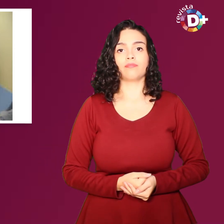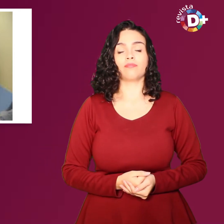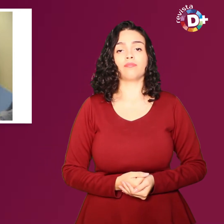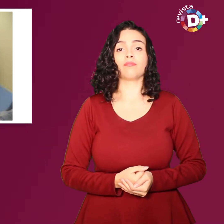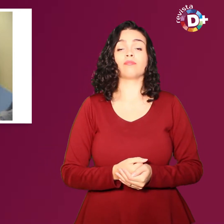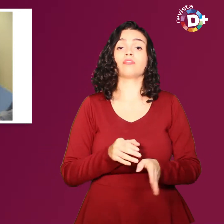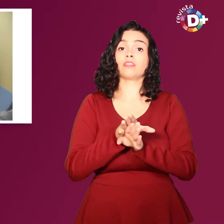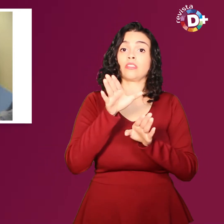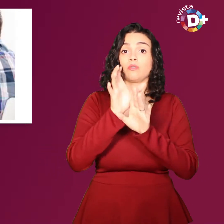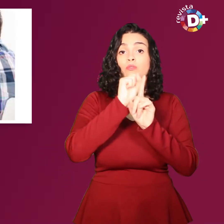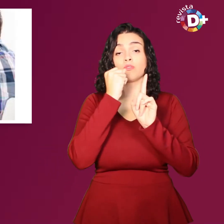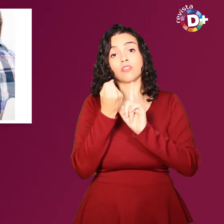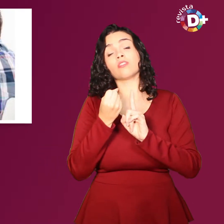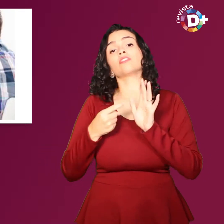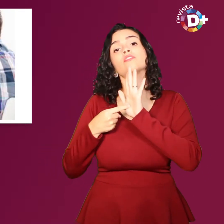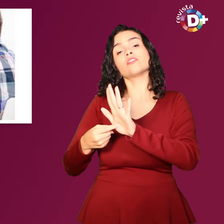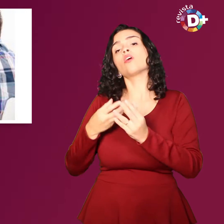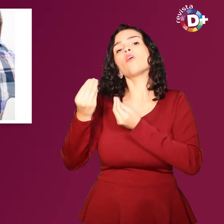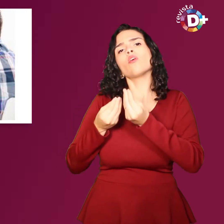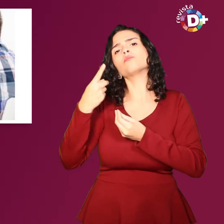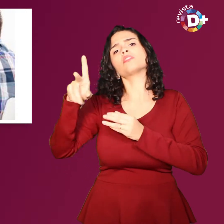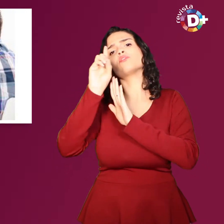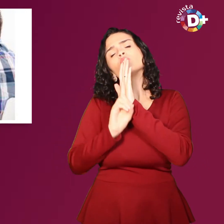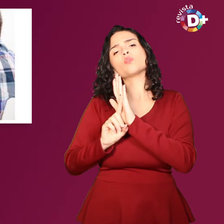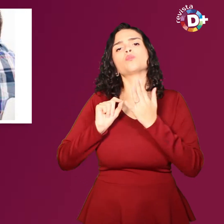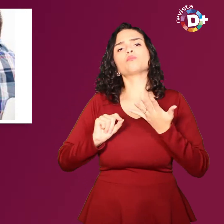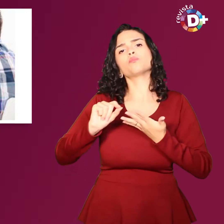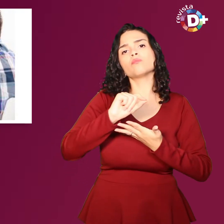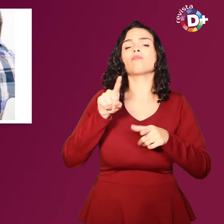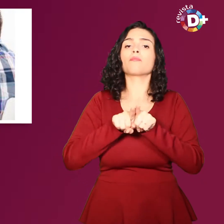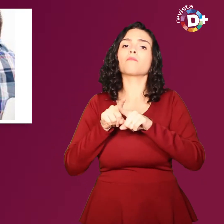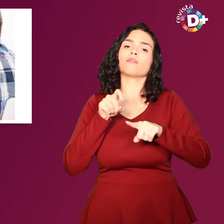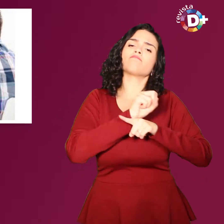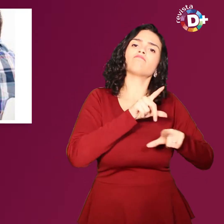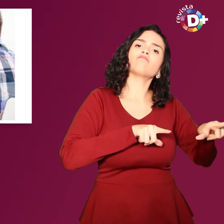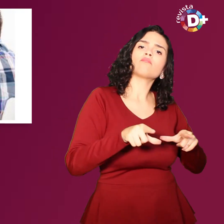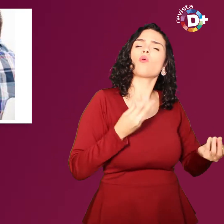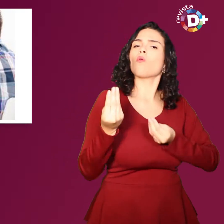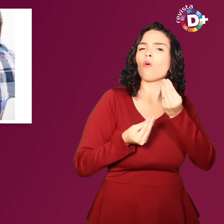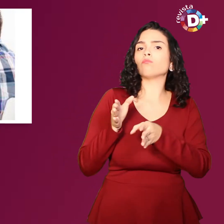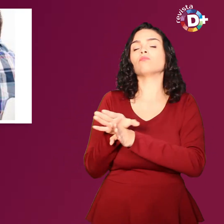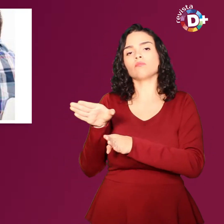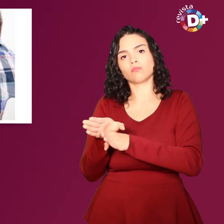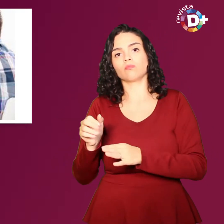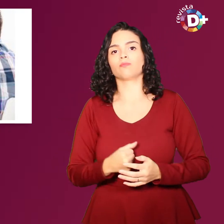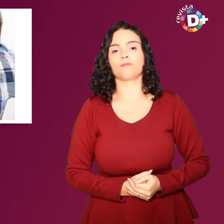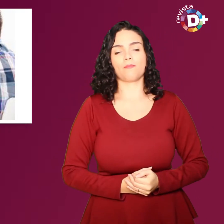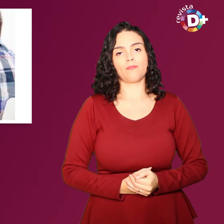etc. Já o assistente social indicará os direitos sociais e dará dicas de recolocação no mercado profissional, por